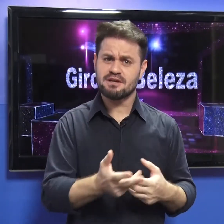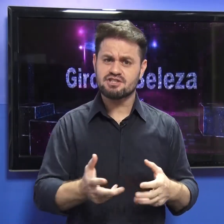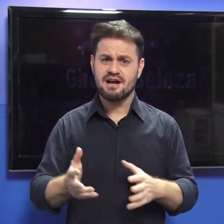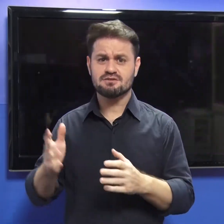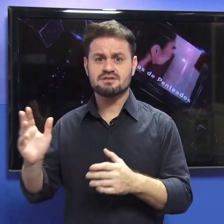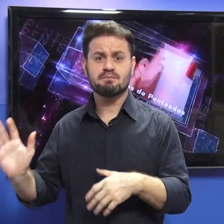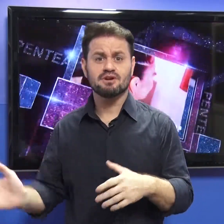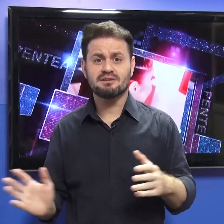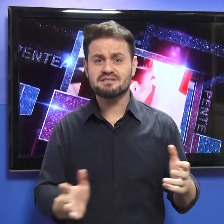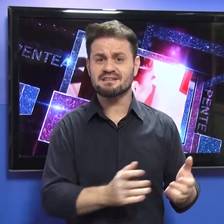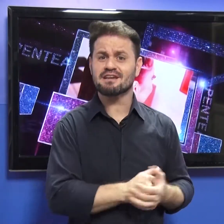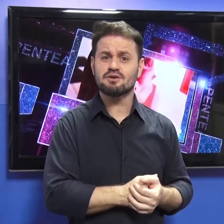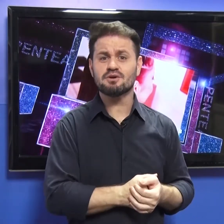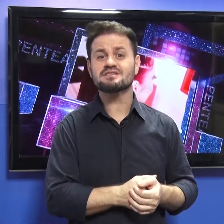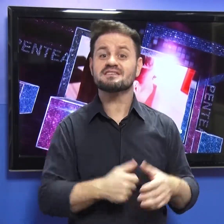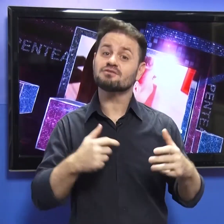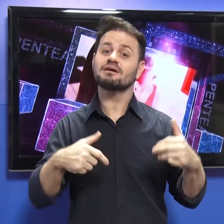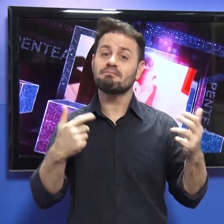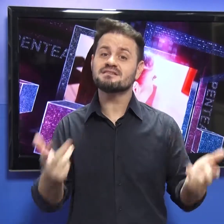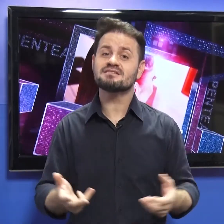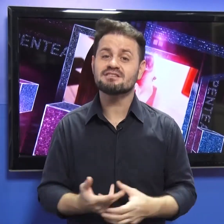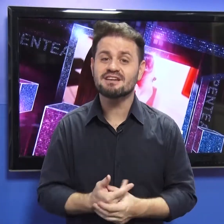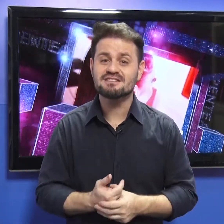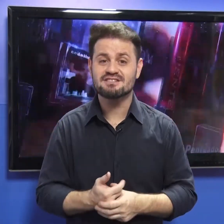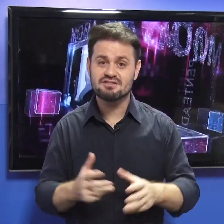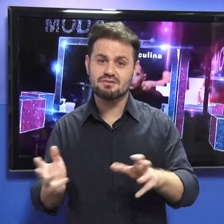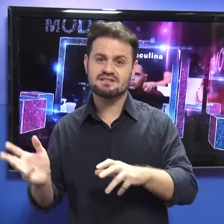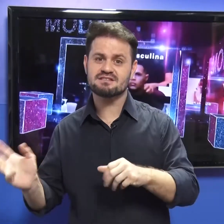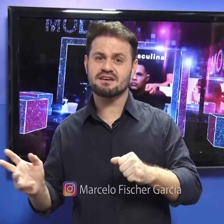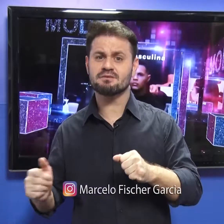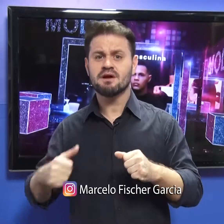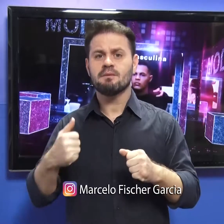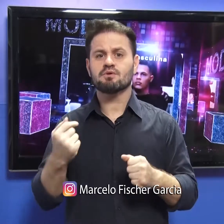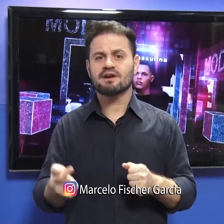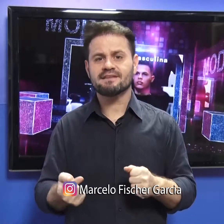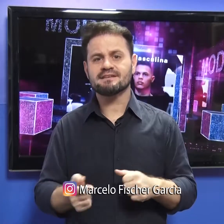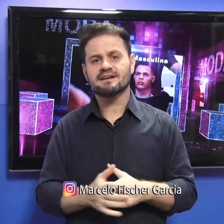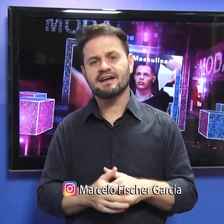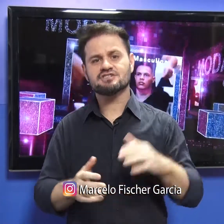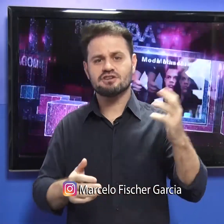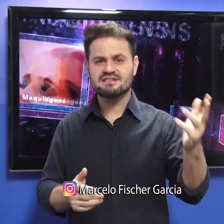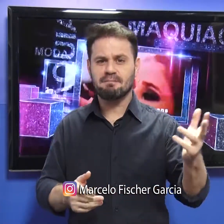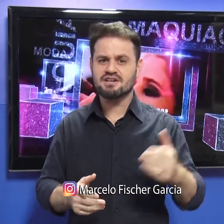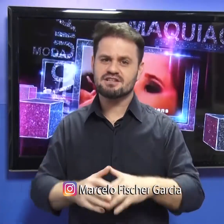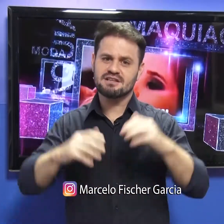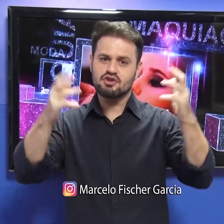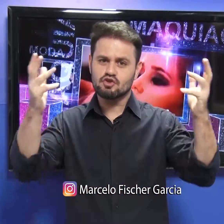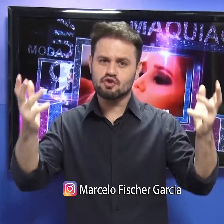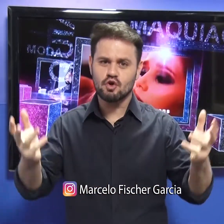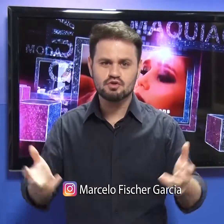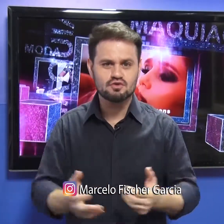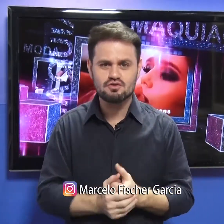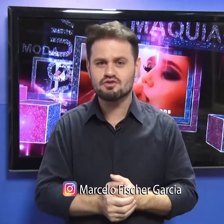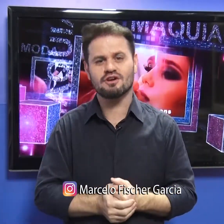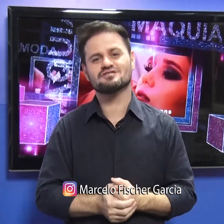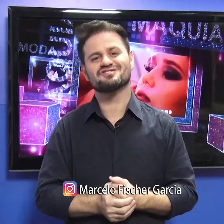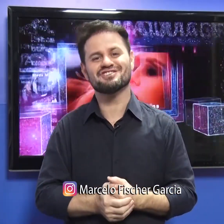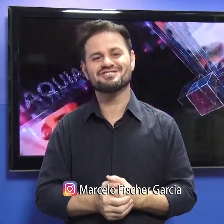penteados em programas anteriores então também são interessantes que vocês queiram procurar na internet nossa página tem todos os nossos vídeos